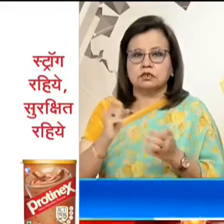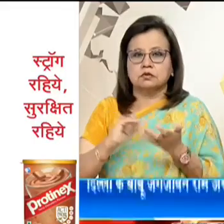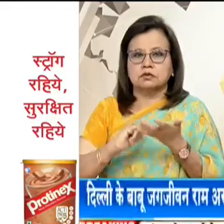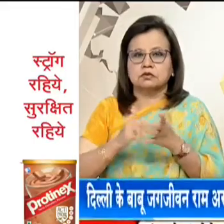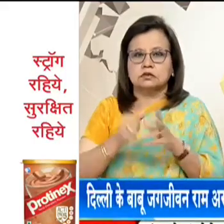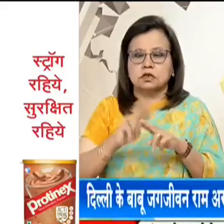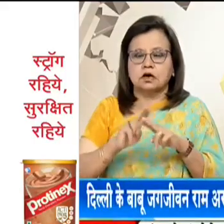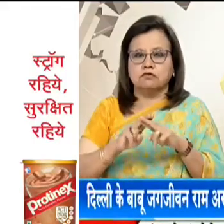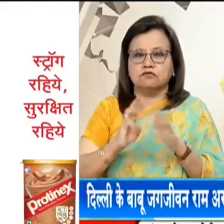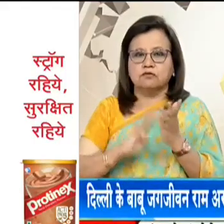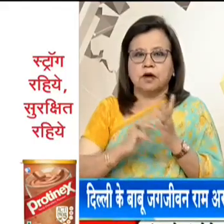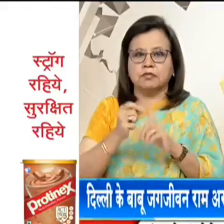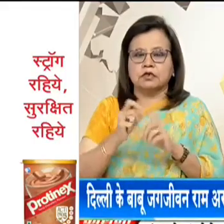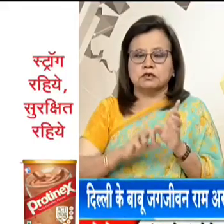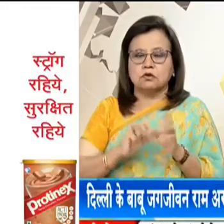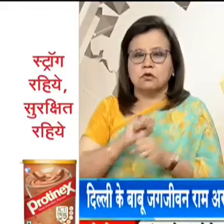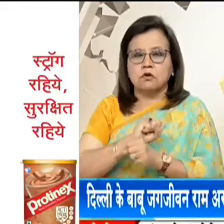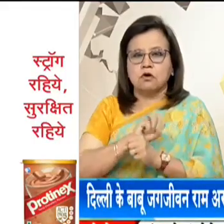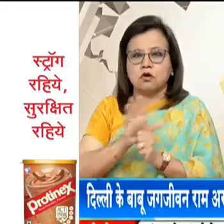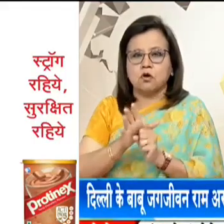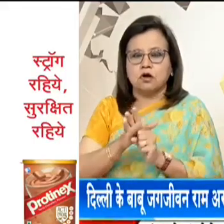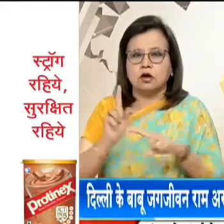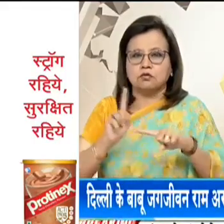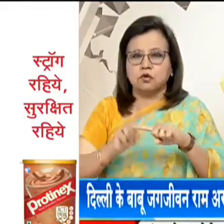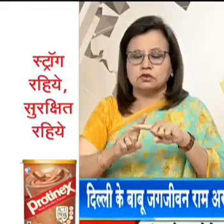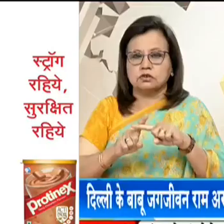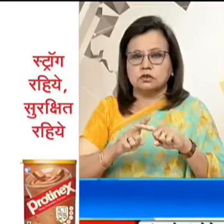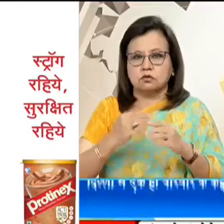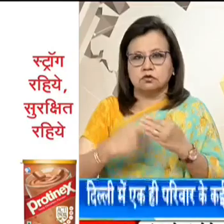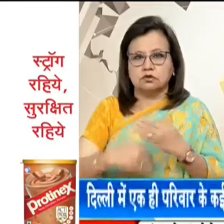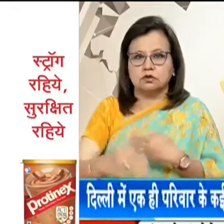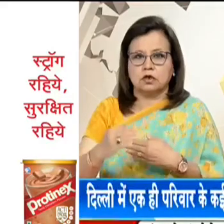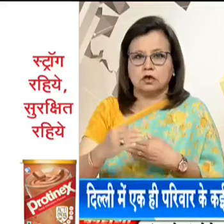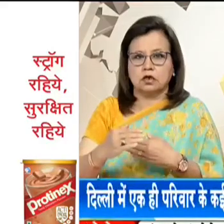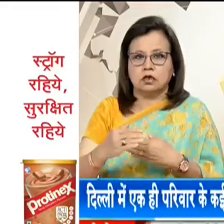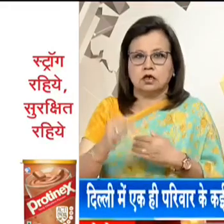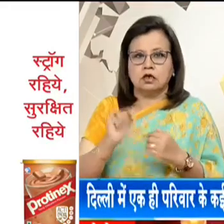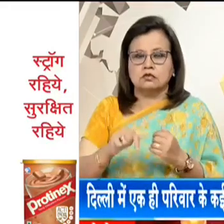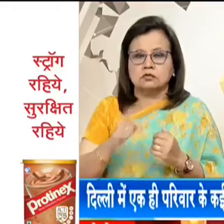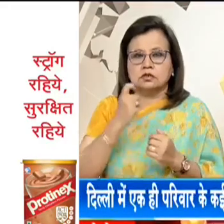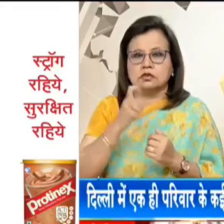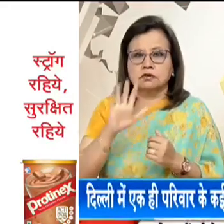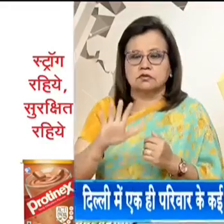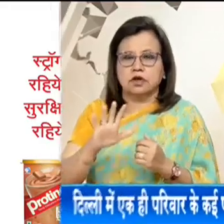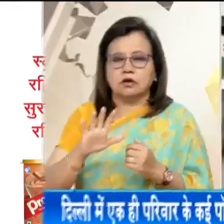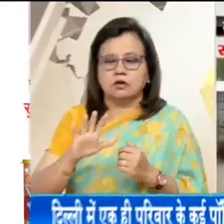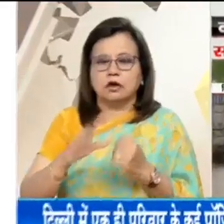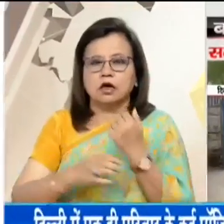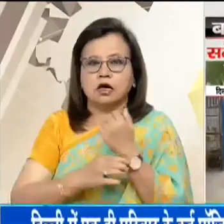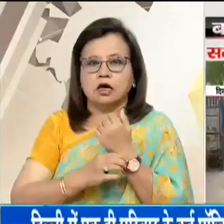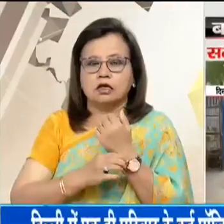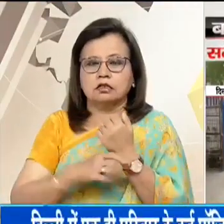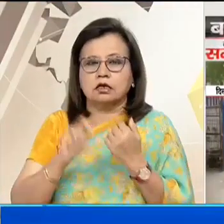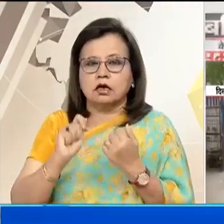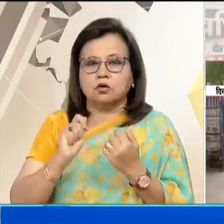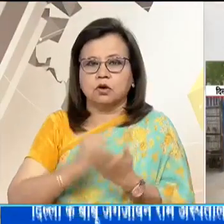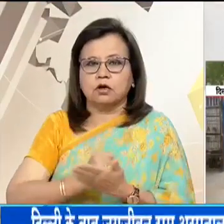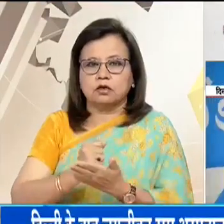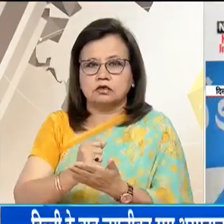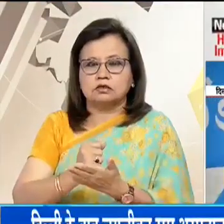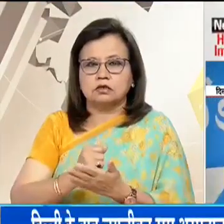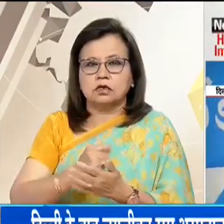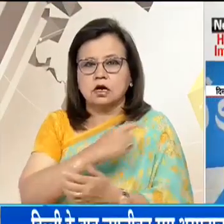स्टाफ मेंबर्स को करोना पॉजिटिव हो चुका है इसमें 75 हेल्थ केर